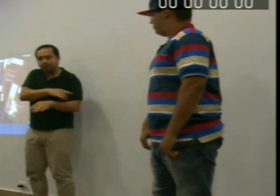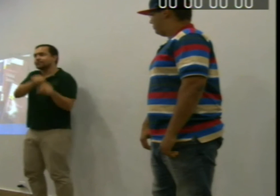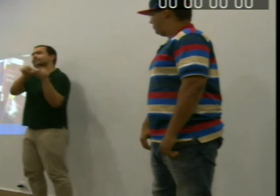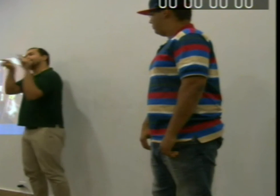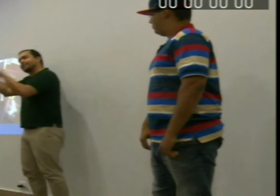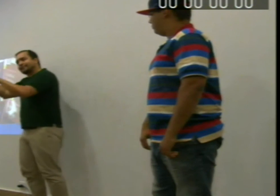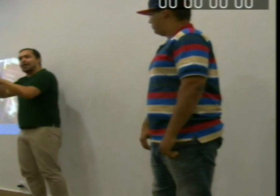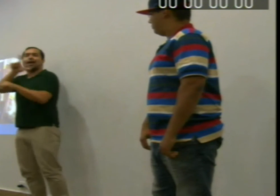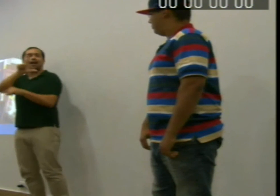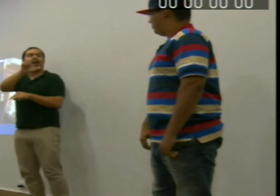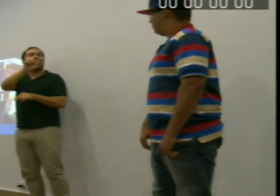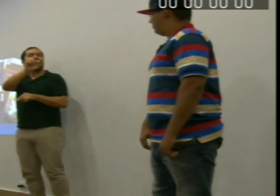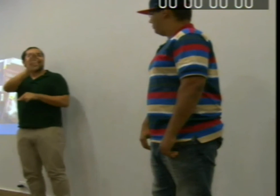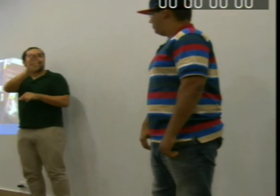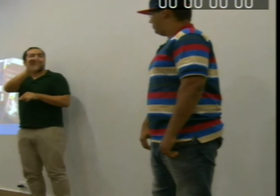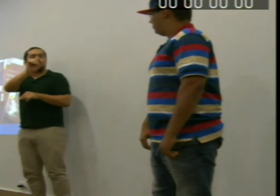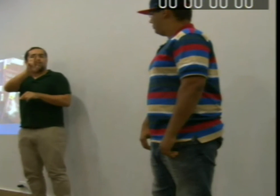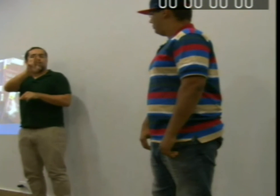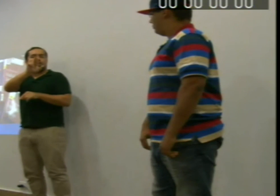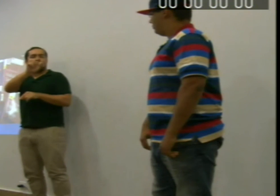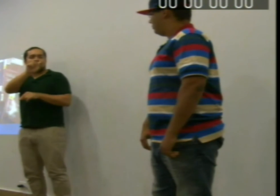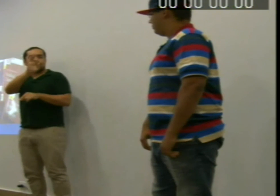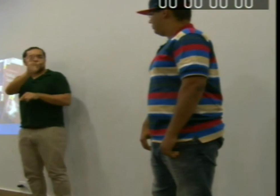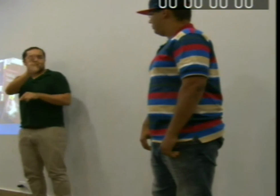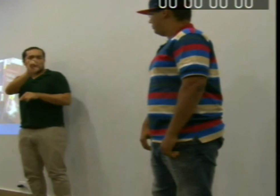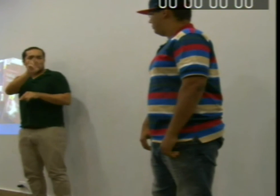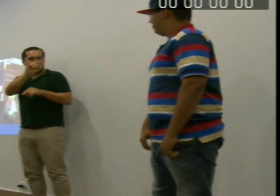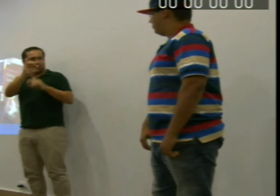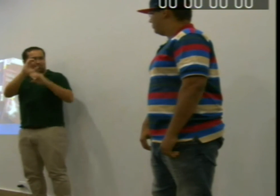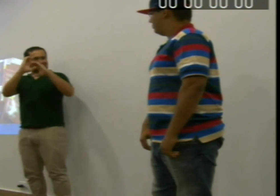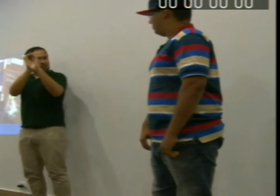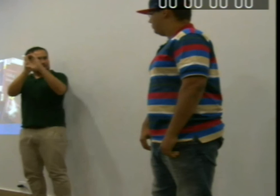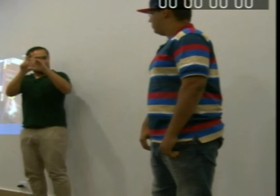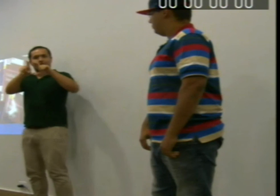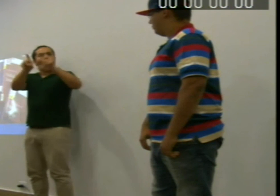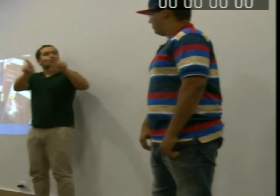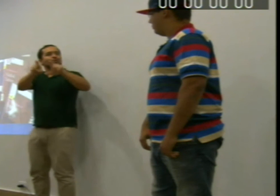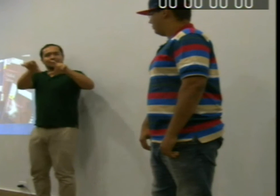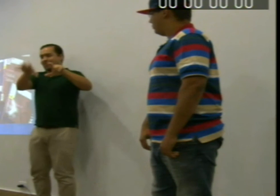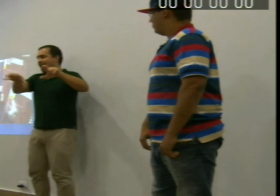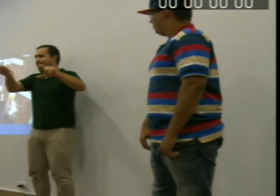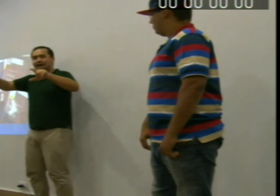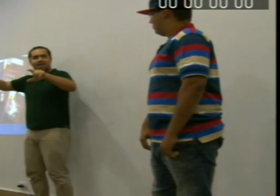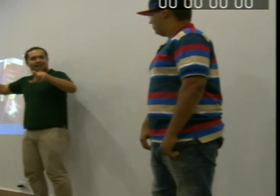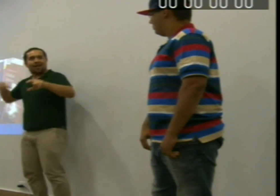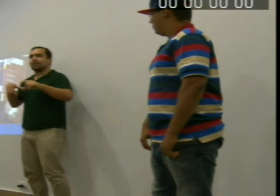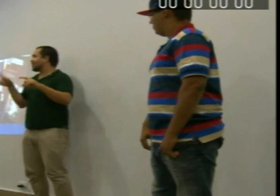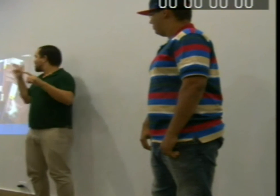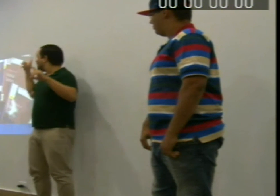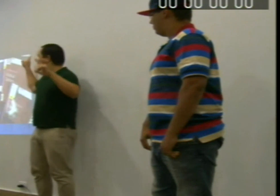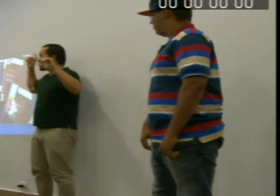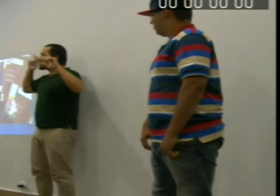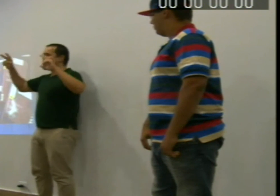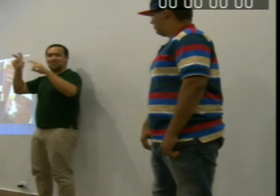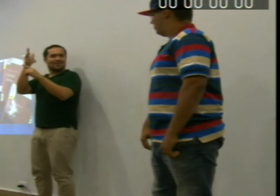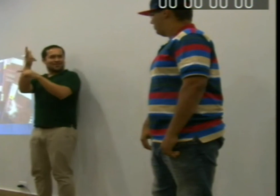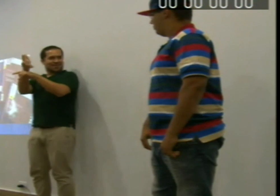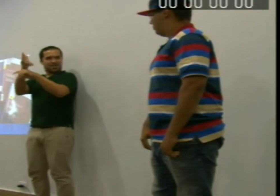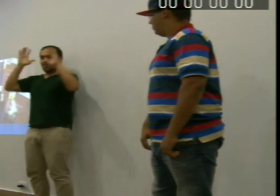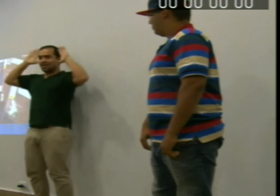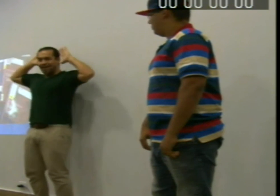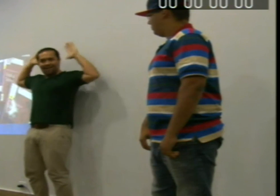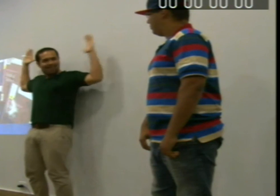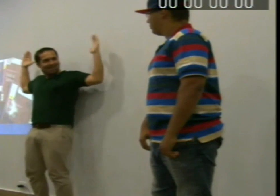e pensava que ia acabava Então você ia pro laboratório para filmar no computador tinha um as máquinas para